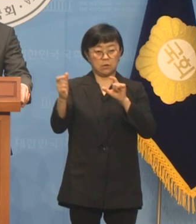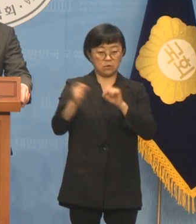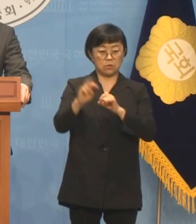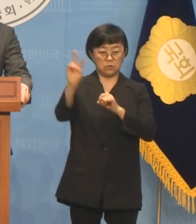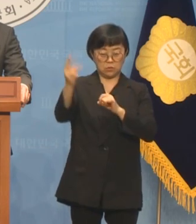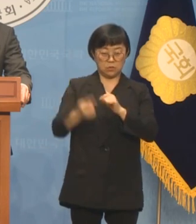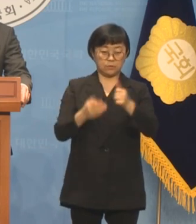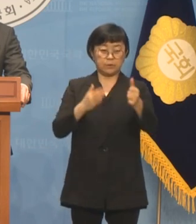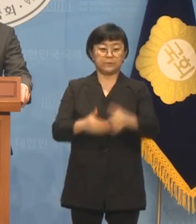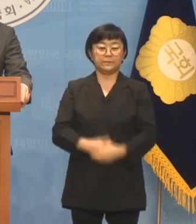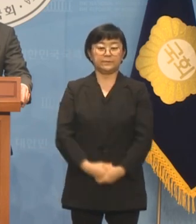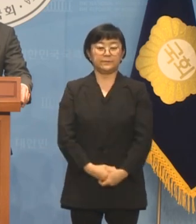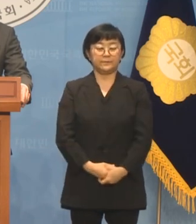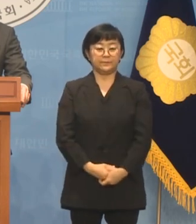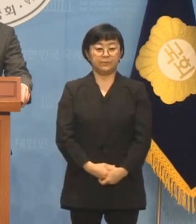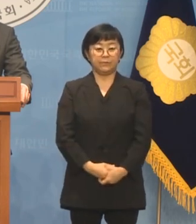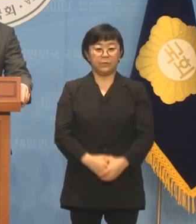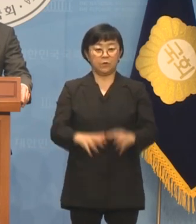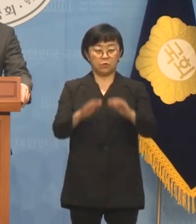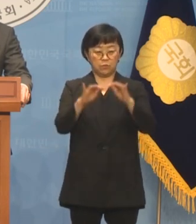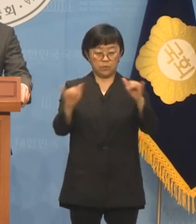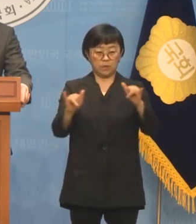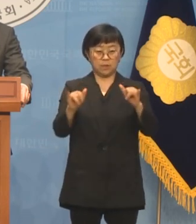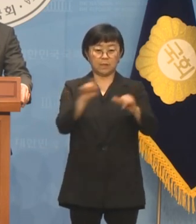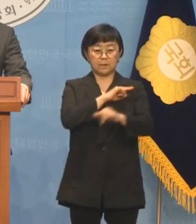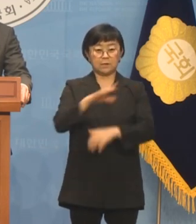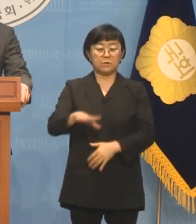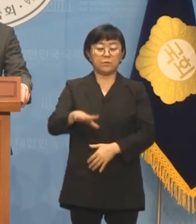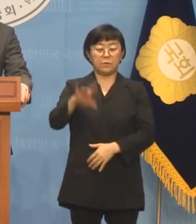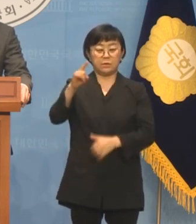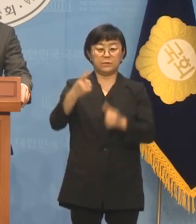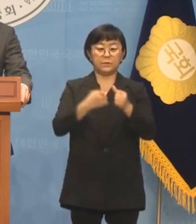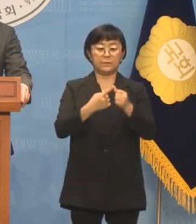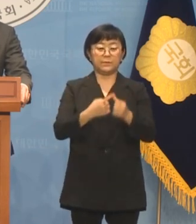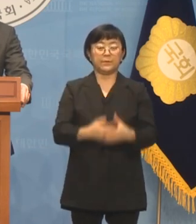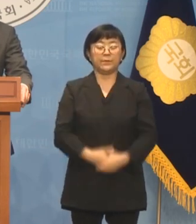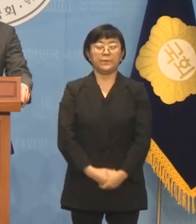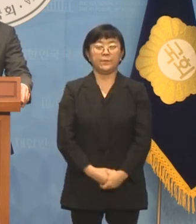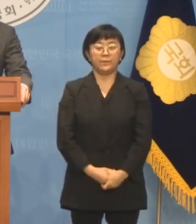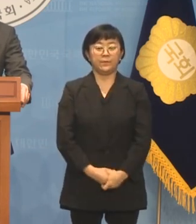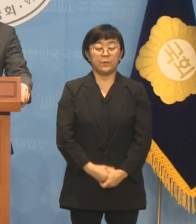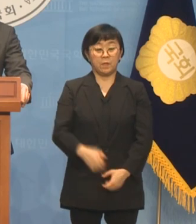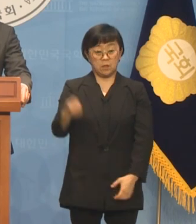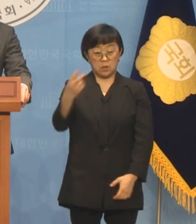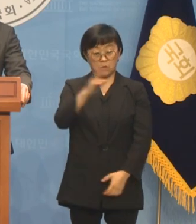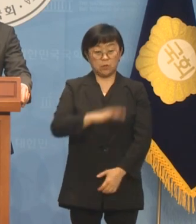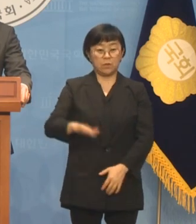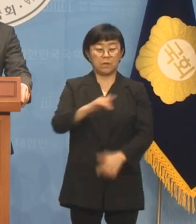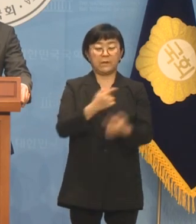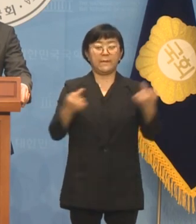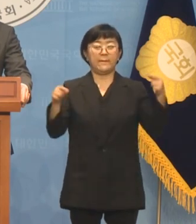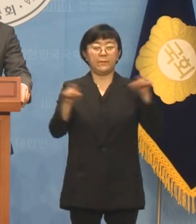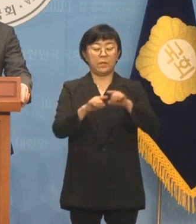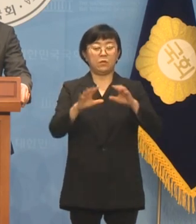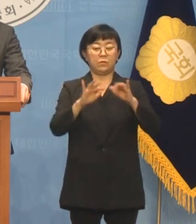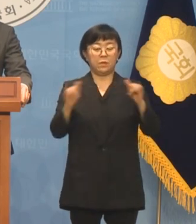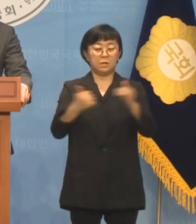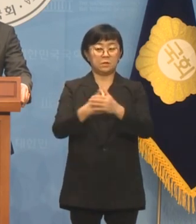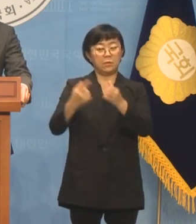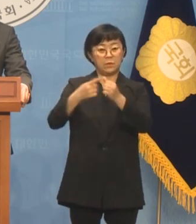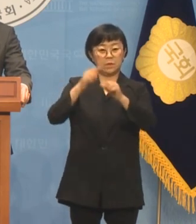돌아와 주십시오. 국민이 가장 먼저입니다. 그리고 우리 함께 국민을 최우선에